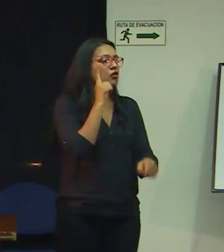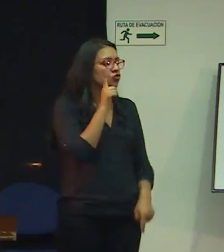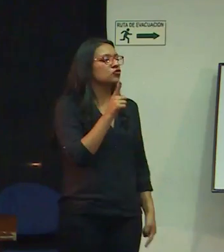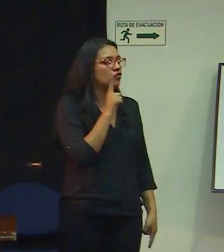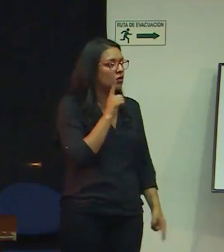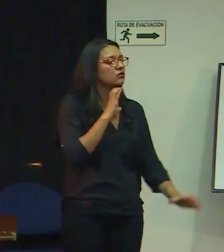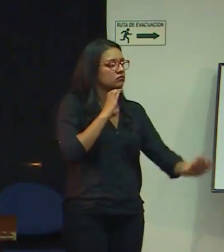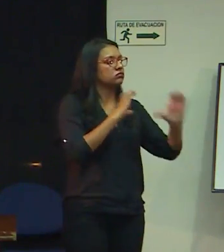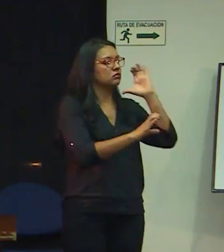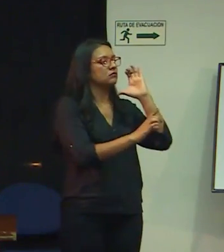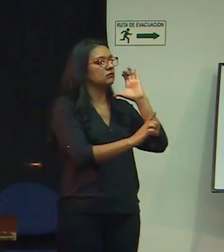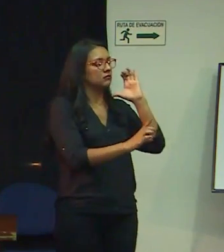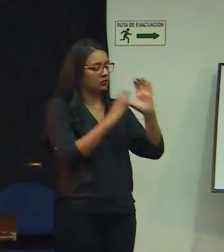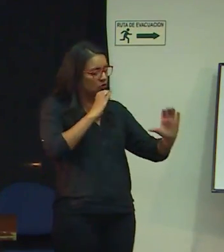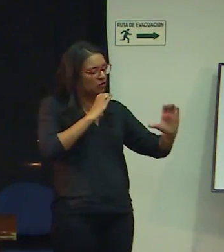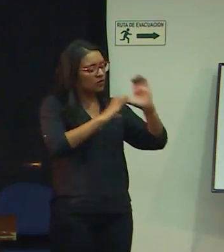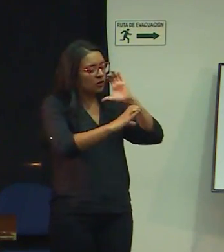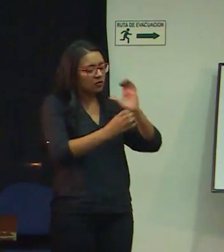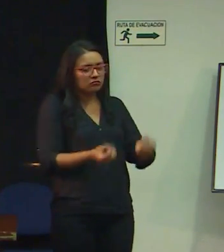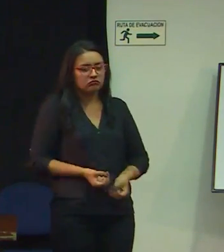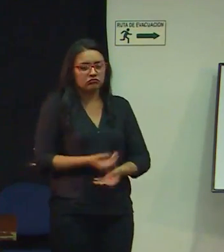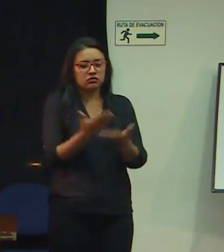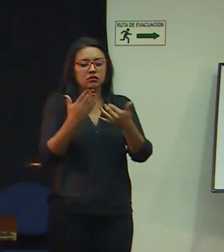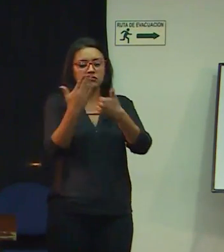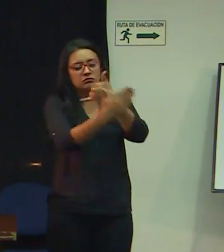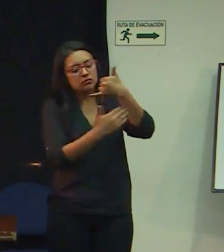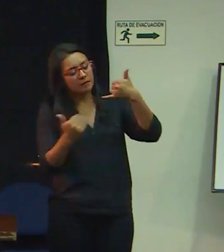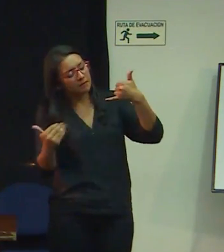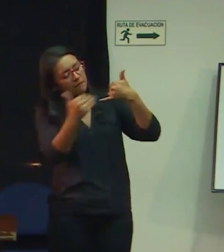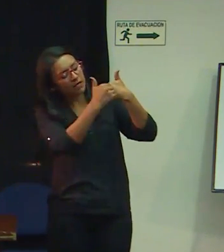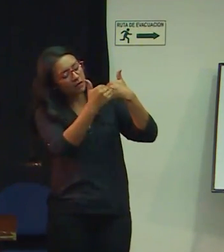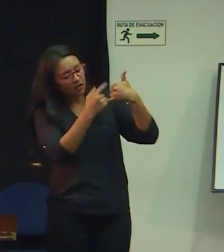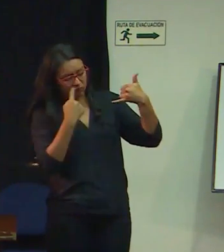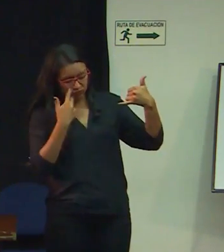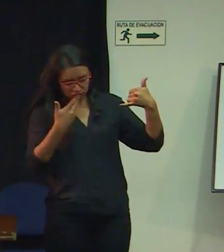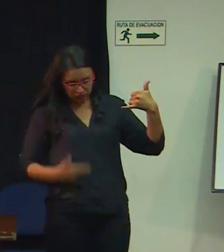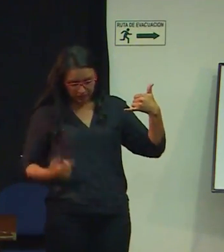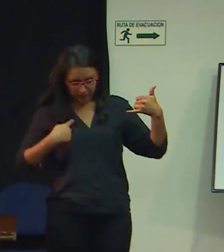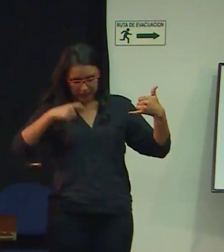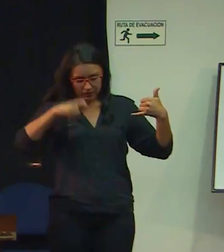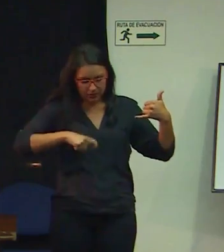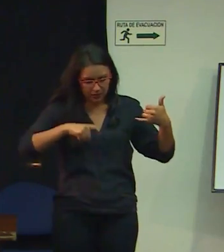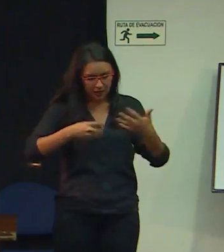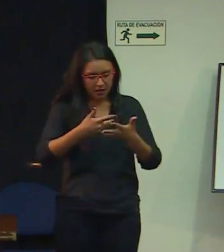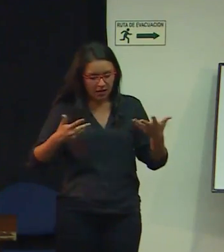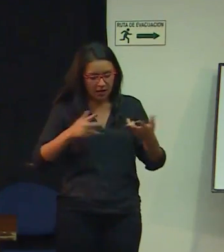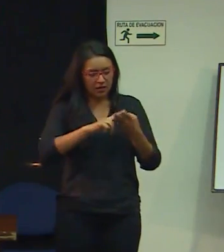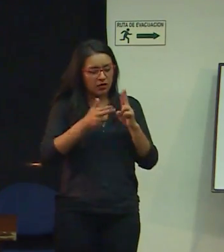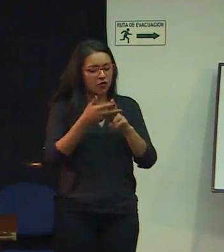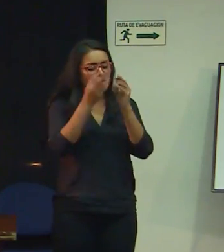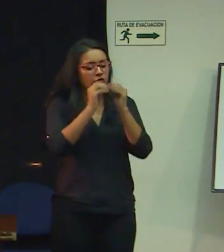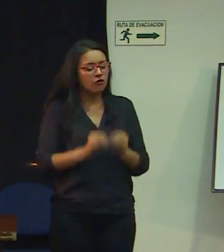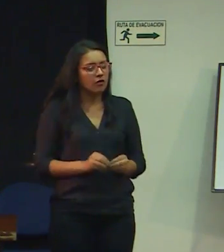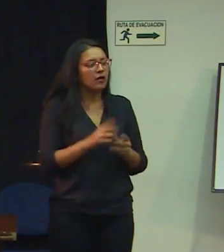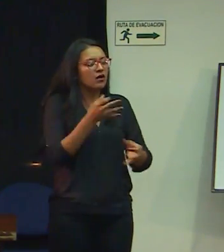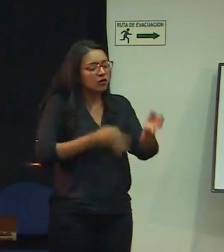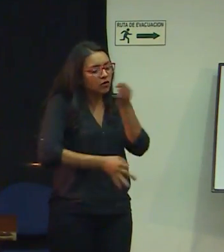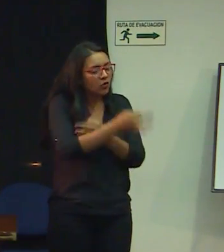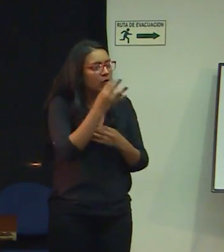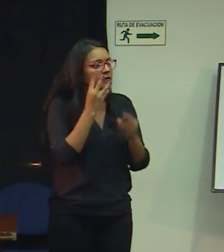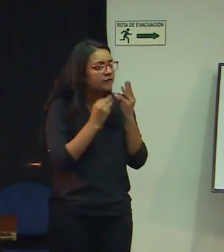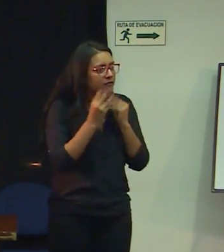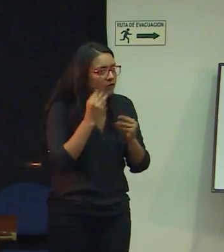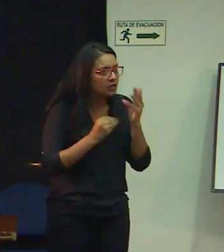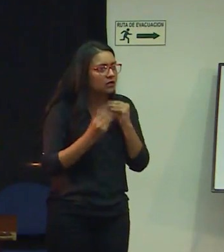se comuniquen y le puedan compartir al pueblo colombiano sus impresiones y sus necesidades frente a la manera en que han vivido tanto